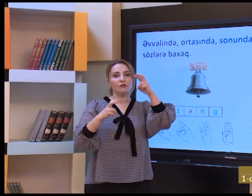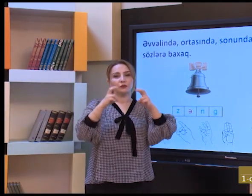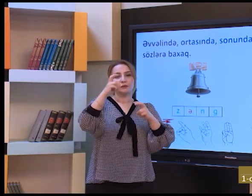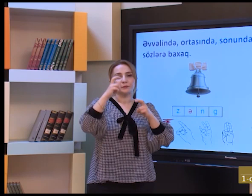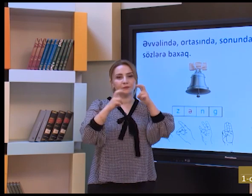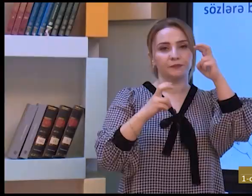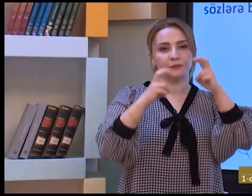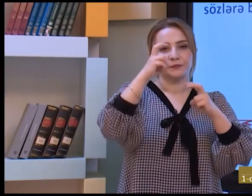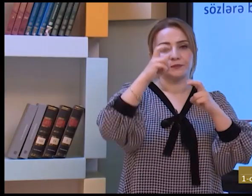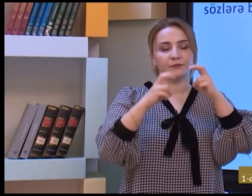Zavod.